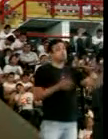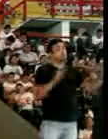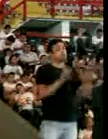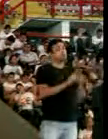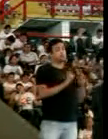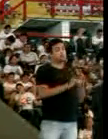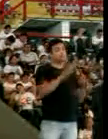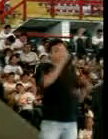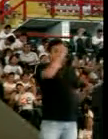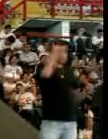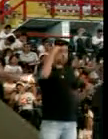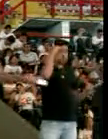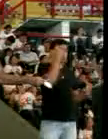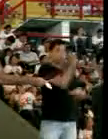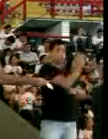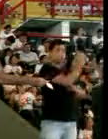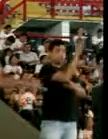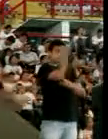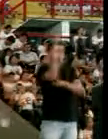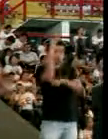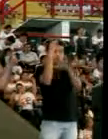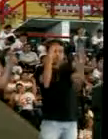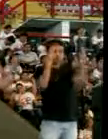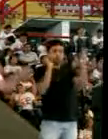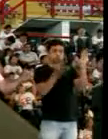Se o homem desmata as florestas,